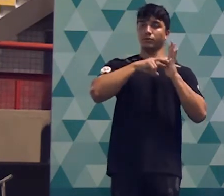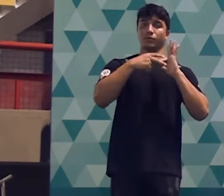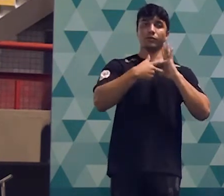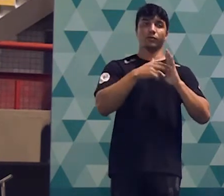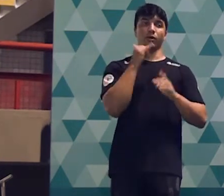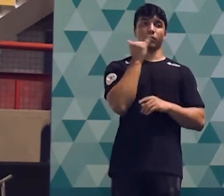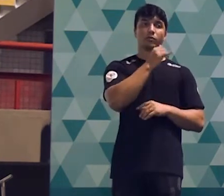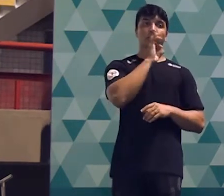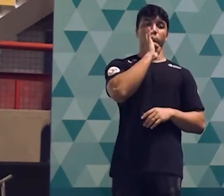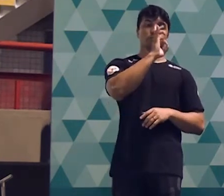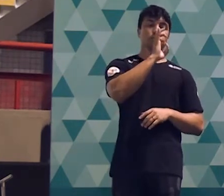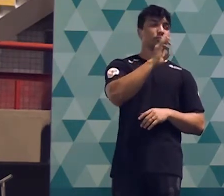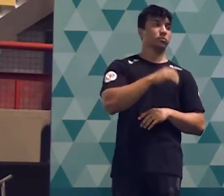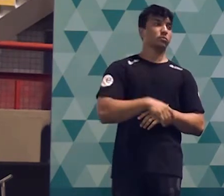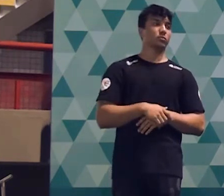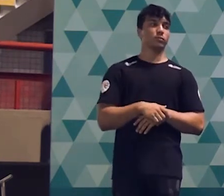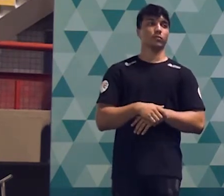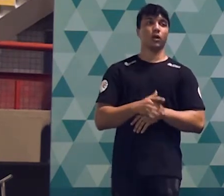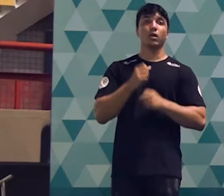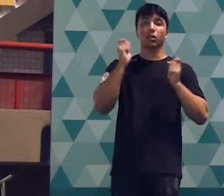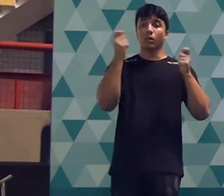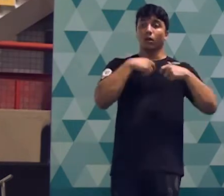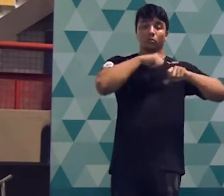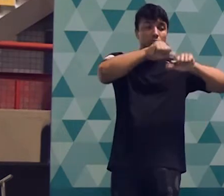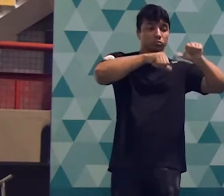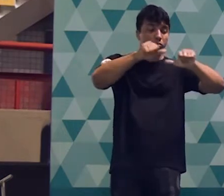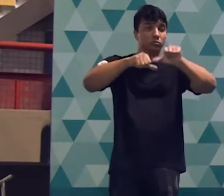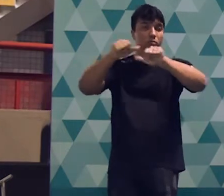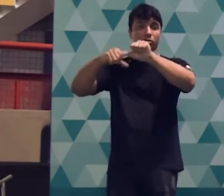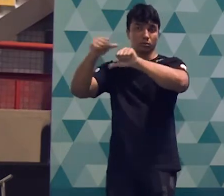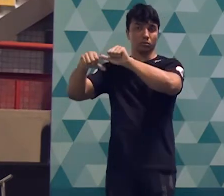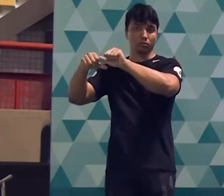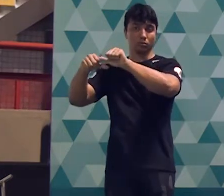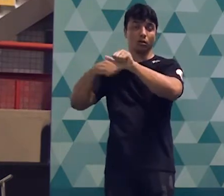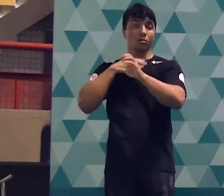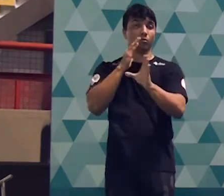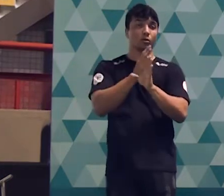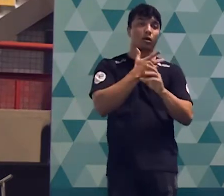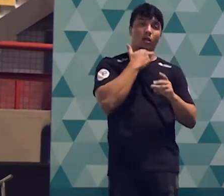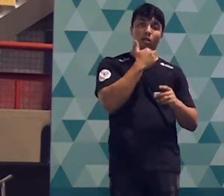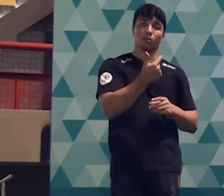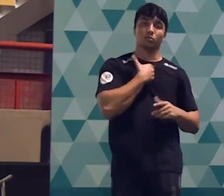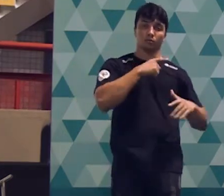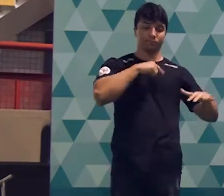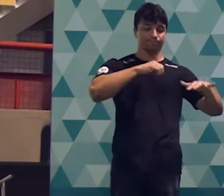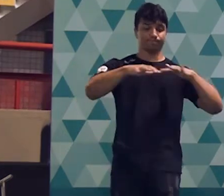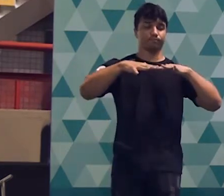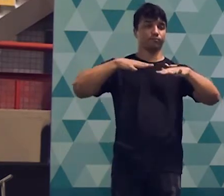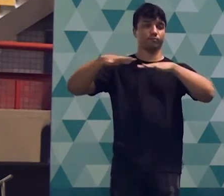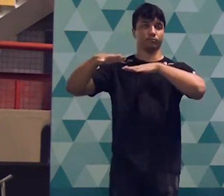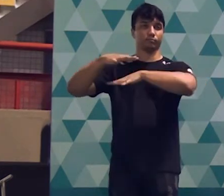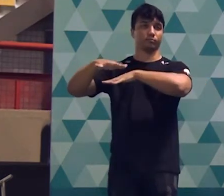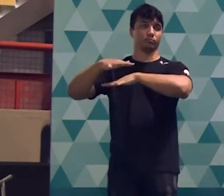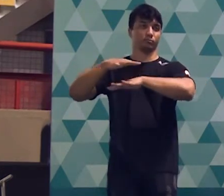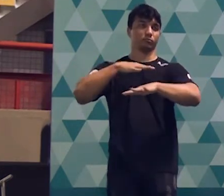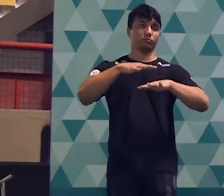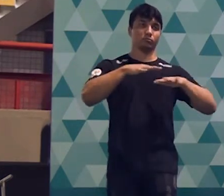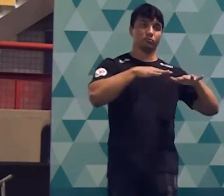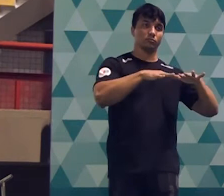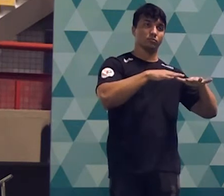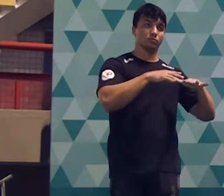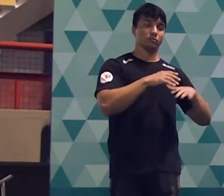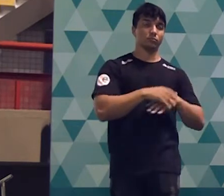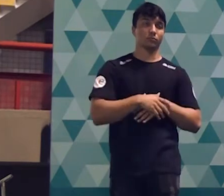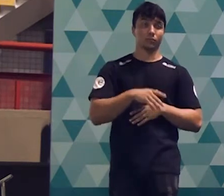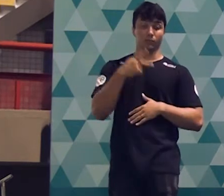instrutor. Então esse gesto ele pode mudar, por quê? Porque a língua é dinâmica. Por exemplo, aqui